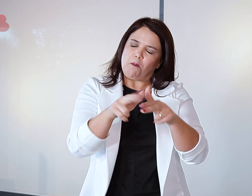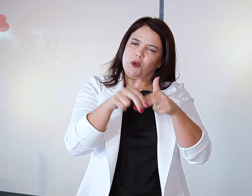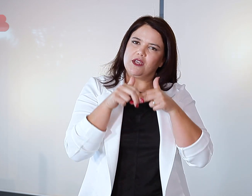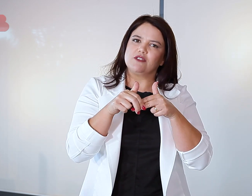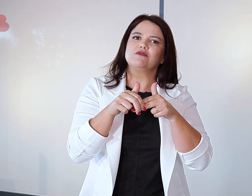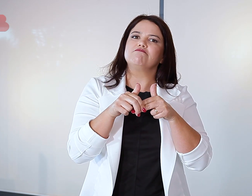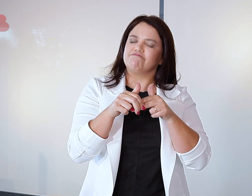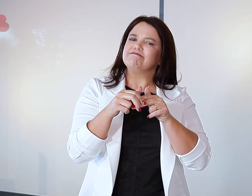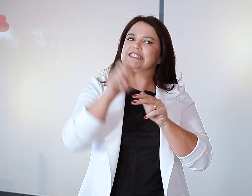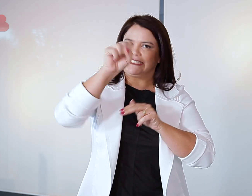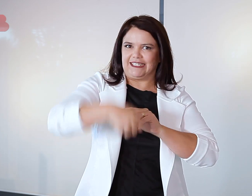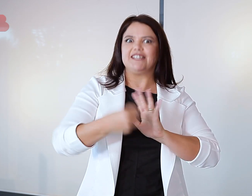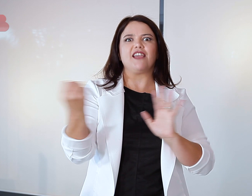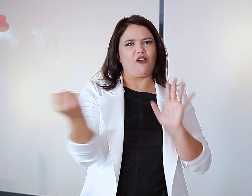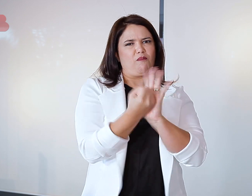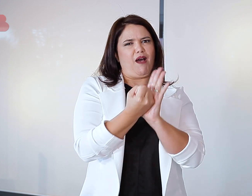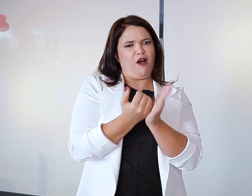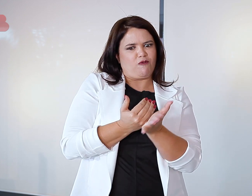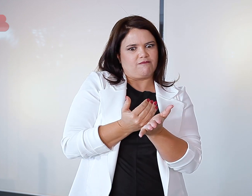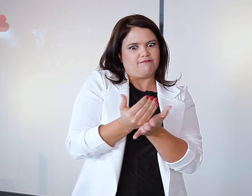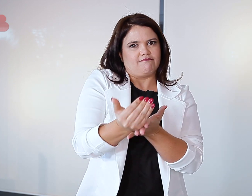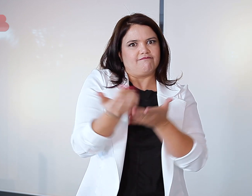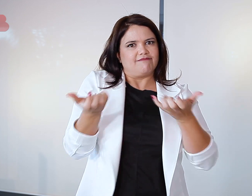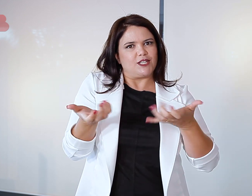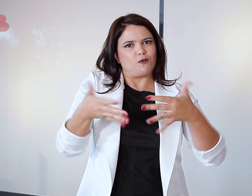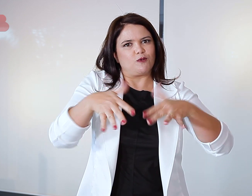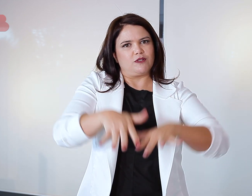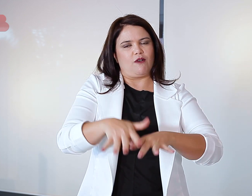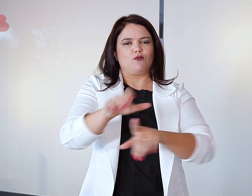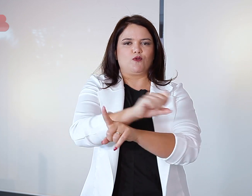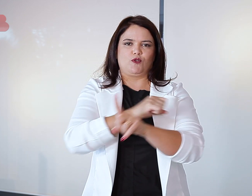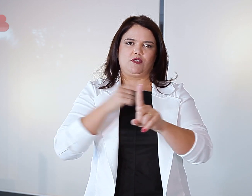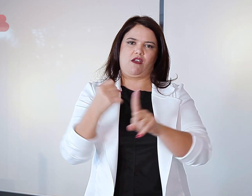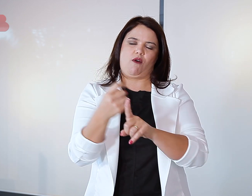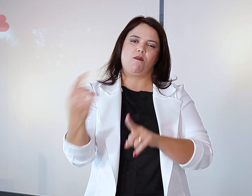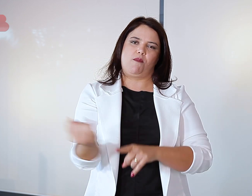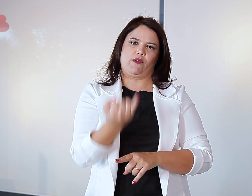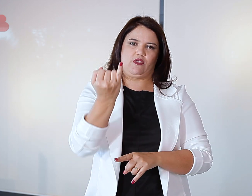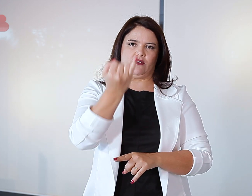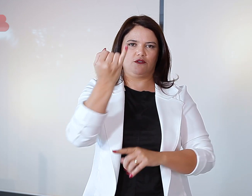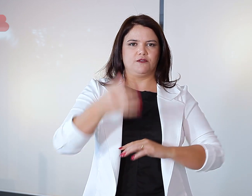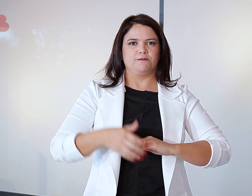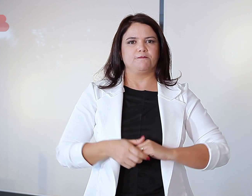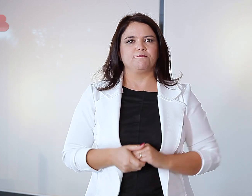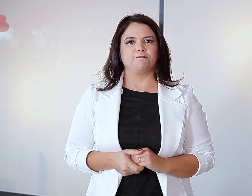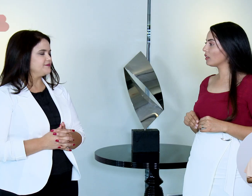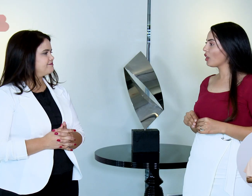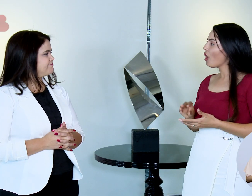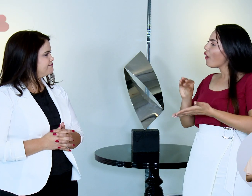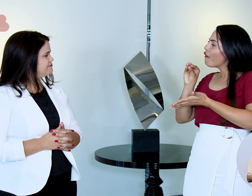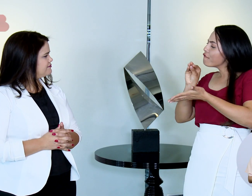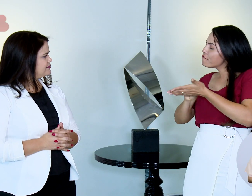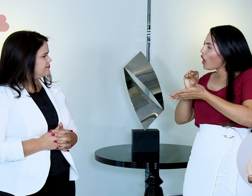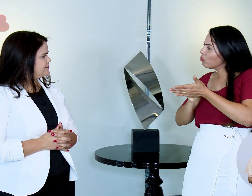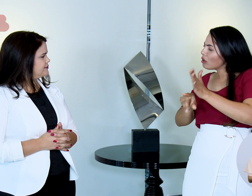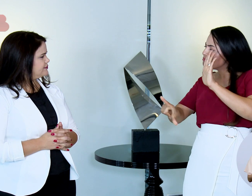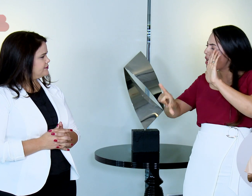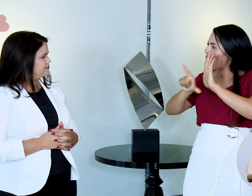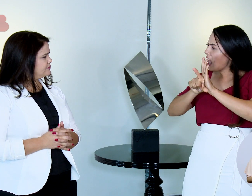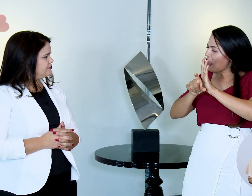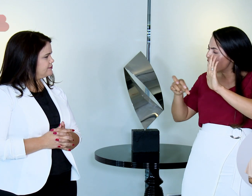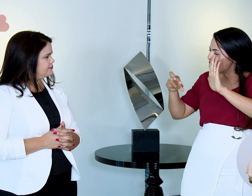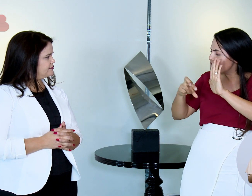de assessoria aos órgãos judiciais, essa inclusão efetiva na sociedade da pessoa surda. O que falta